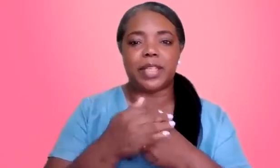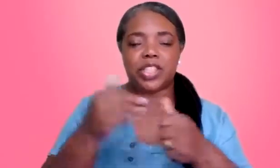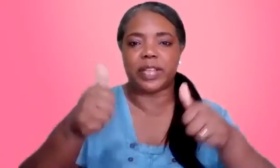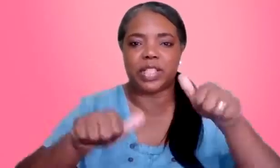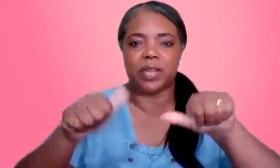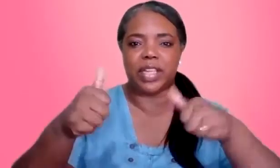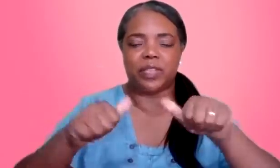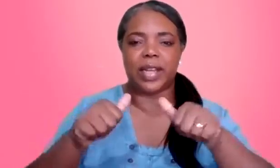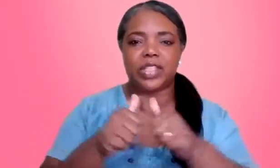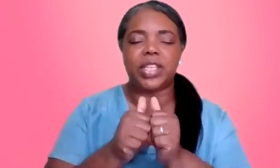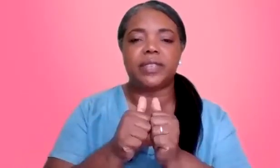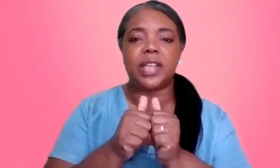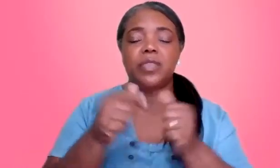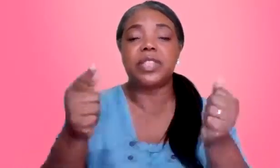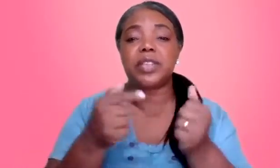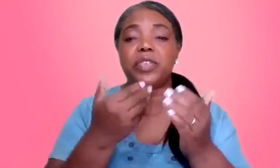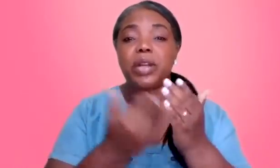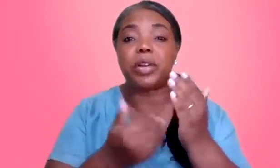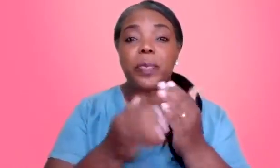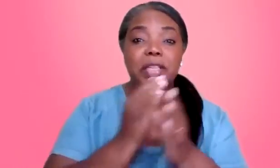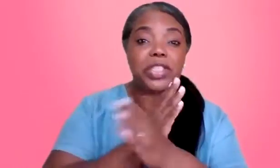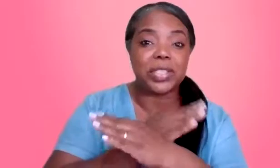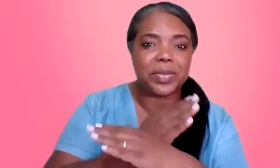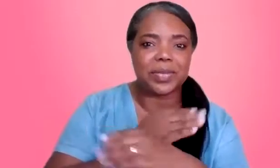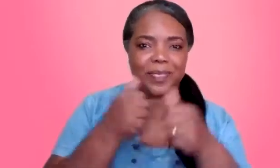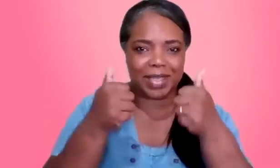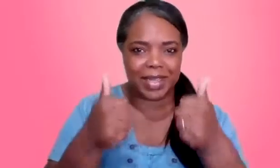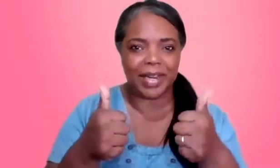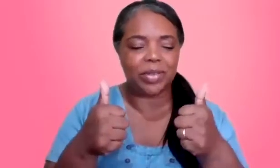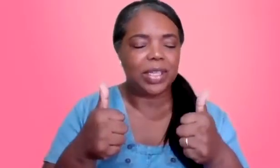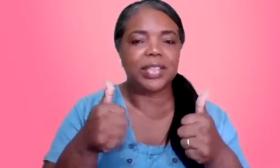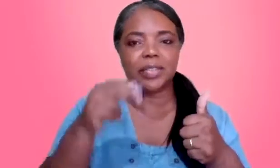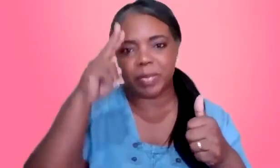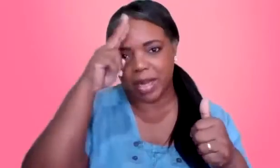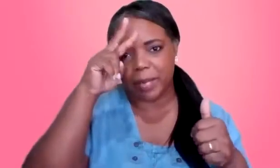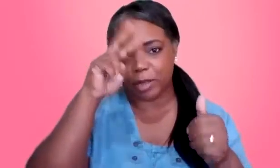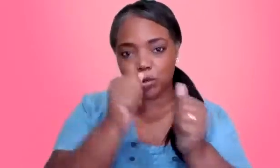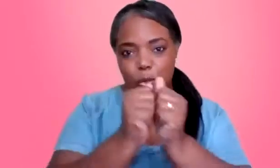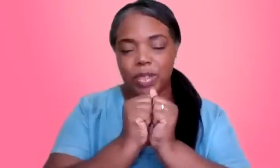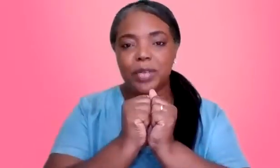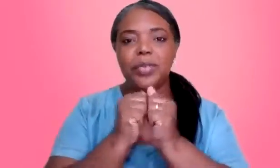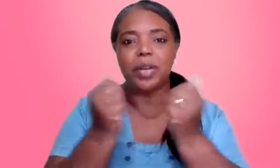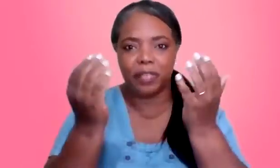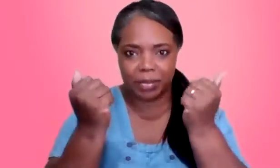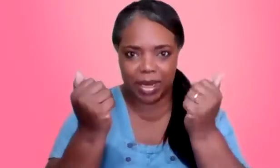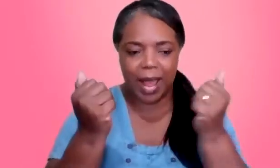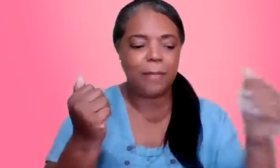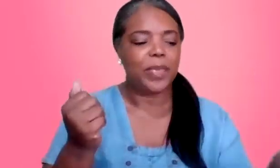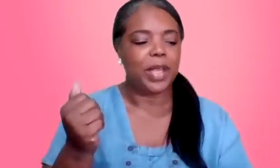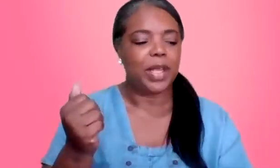gente faz atividade avaliativa, vocês não ficam tão perdidos, tá certo? Então, vamos lembrar junto comigo, vamos lá? Então, eu vou